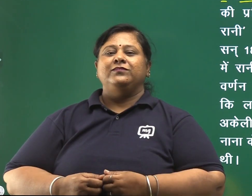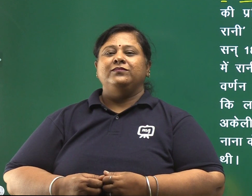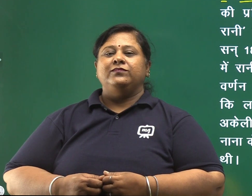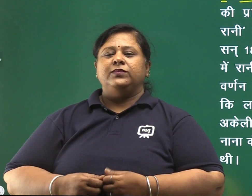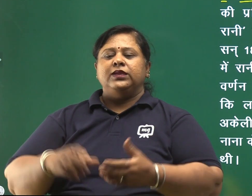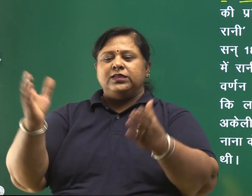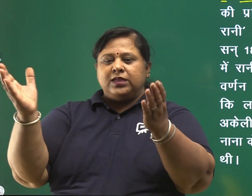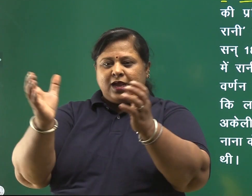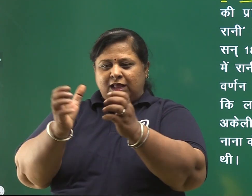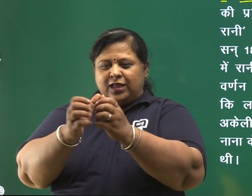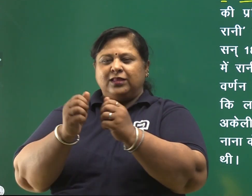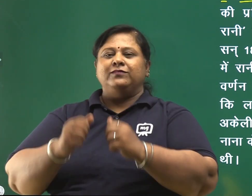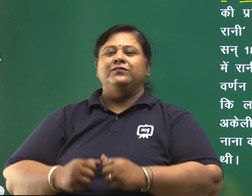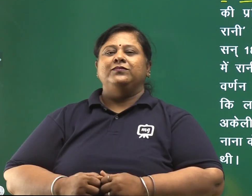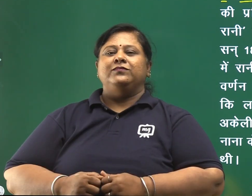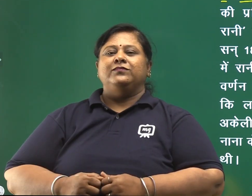संकलित